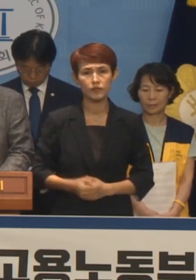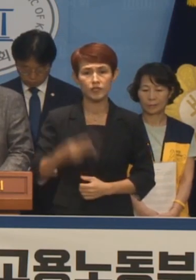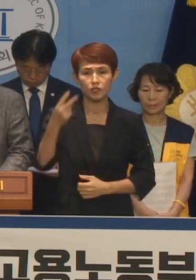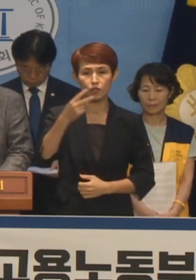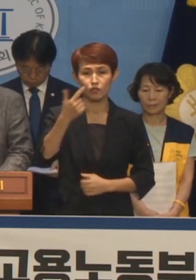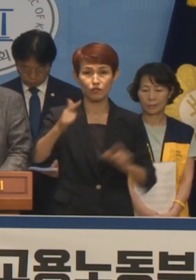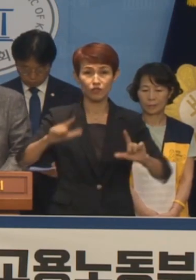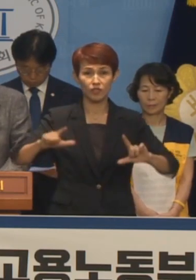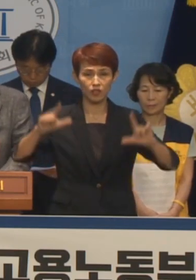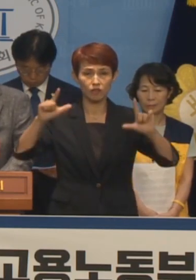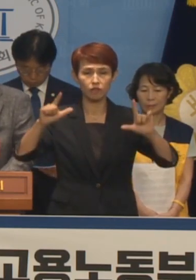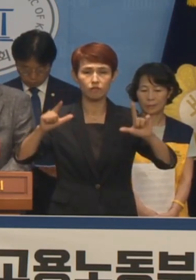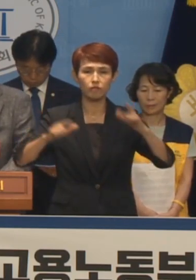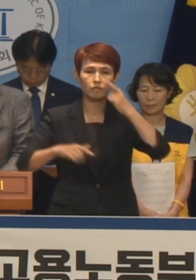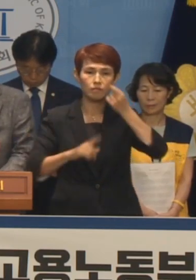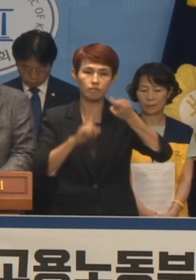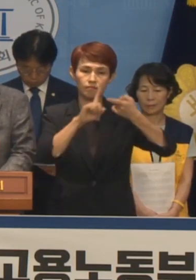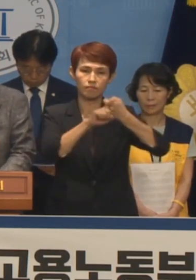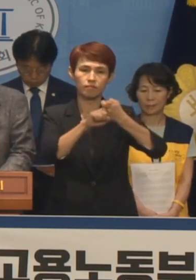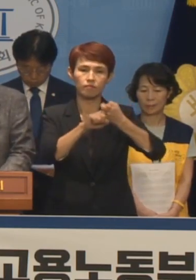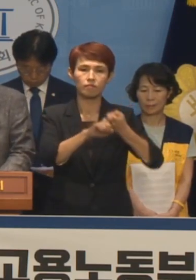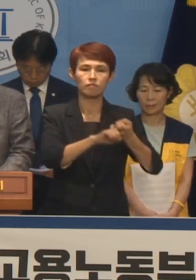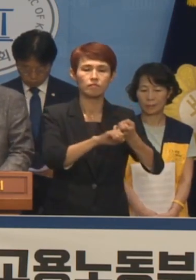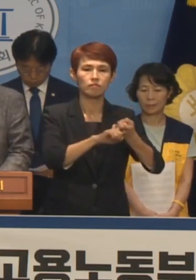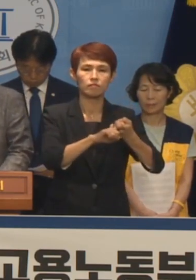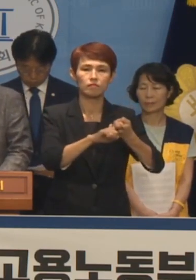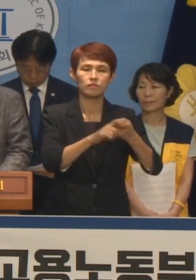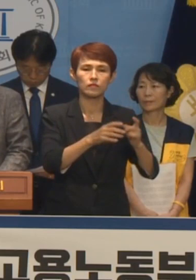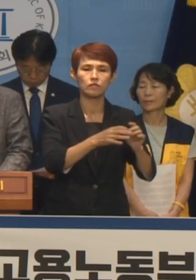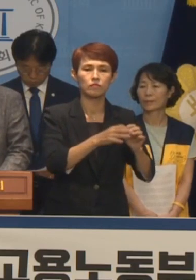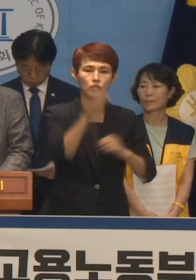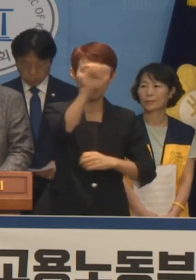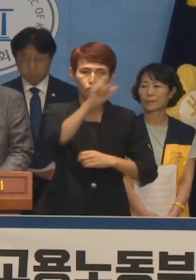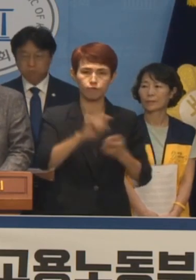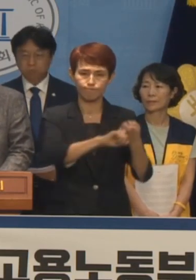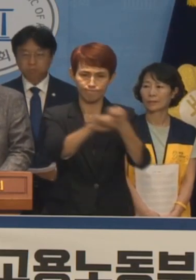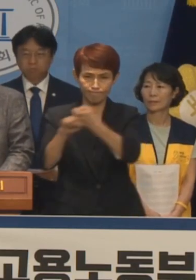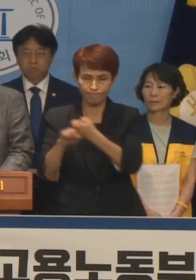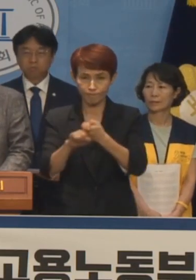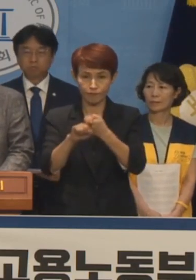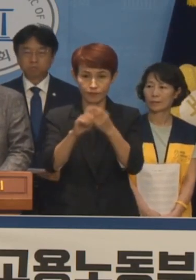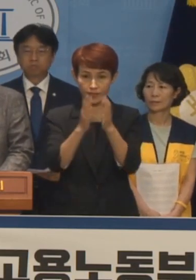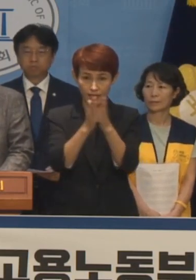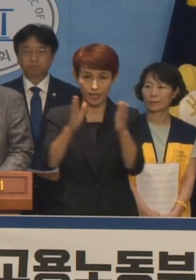2006년 뉴라이트 전국연합이라는 단체가 출범할 때 당시 김문수 씨는